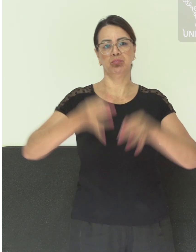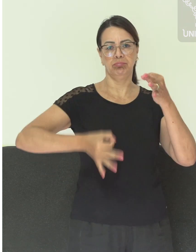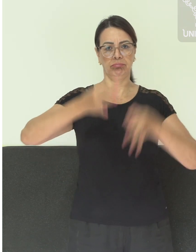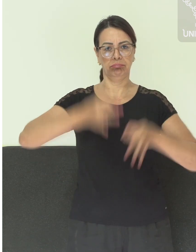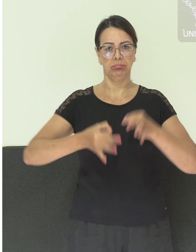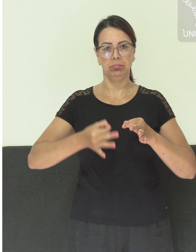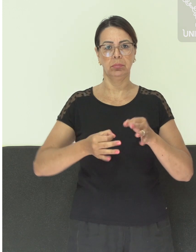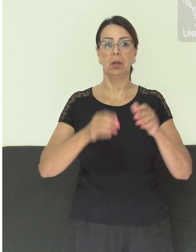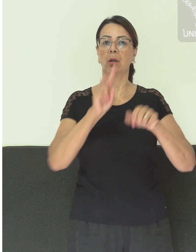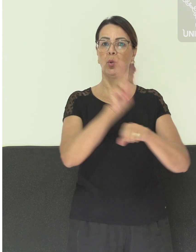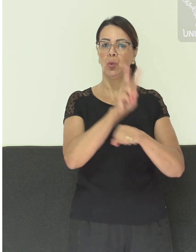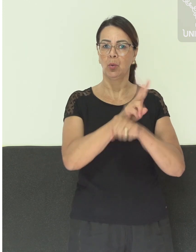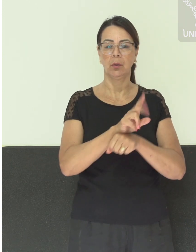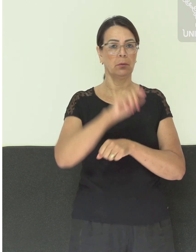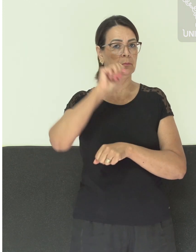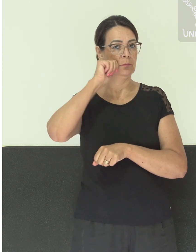sendo preservado o sigilo das mesmas.